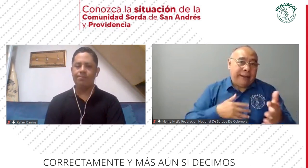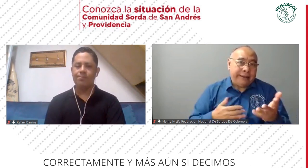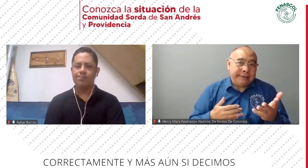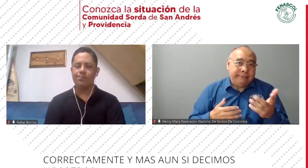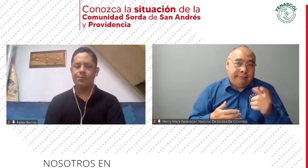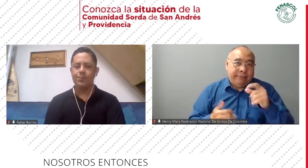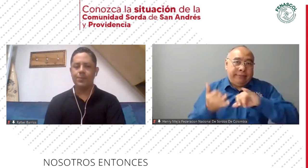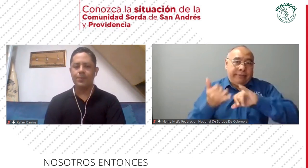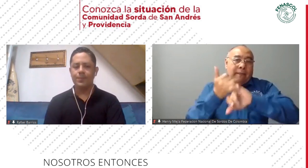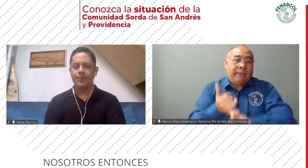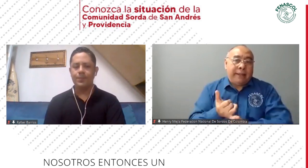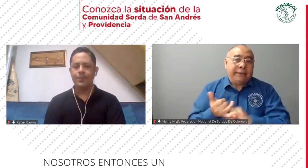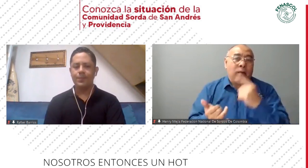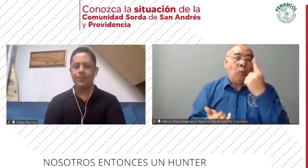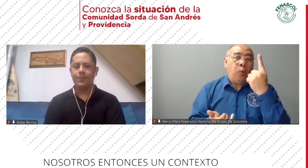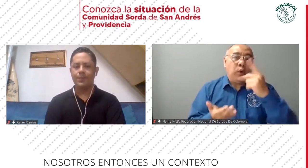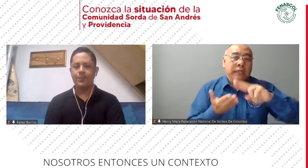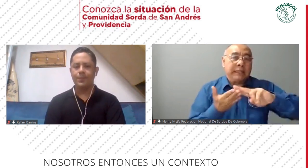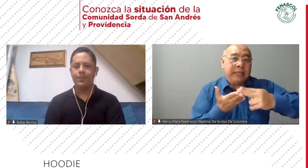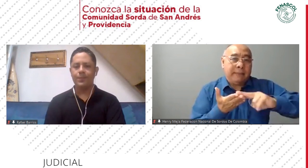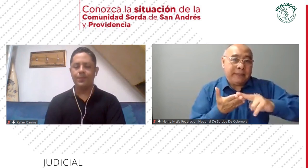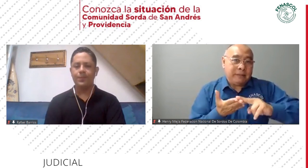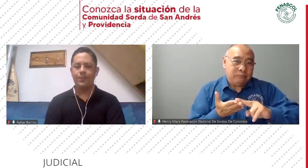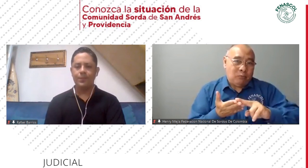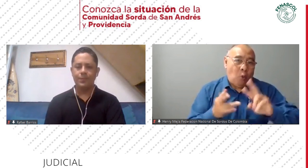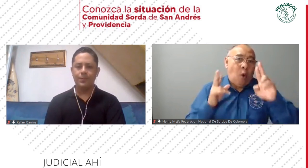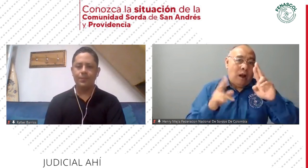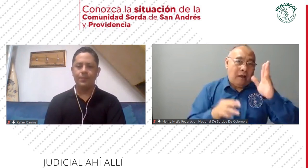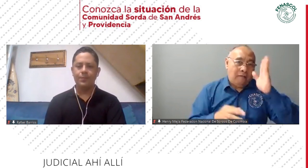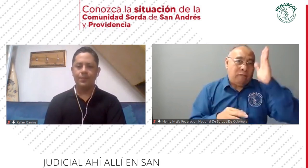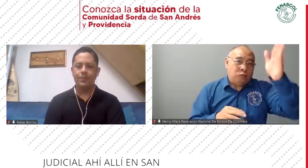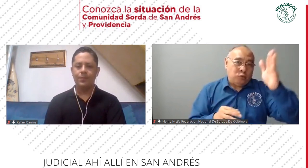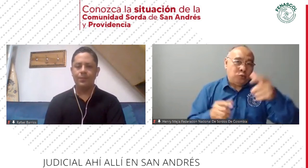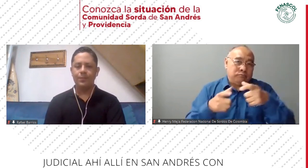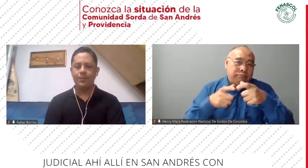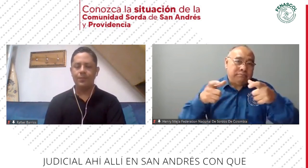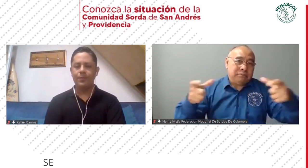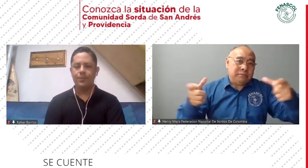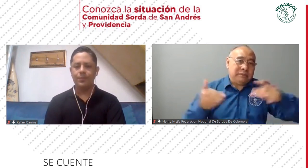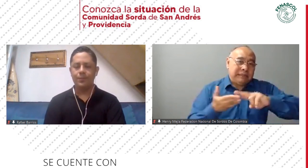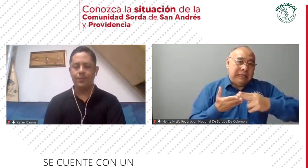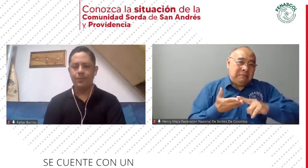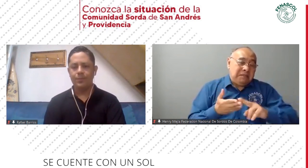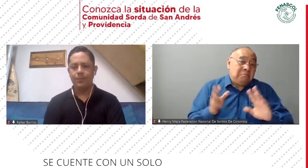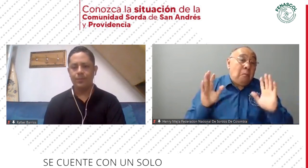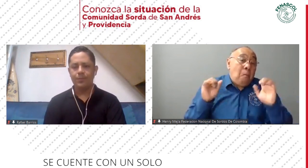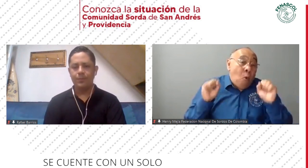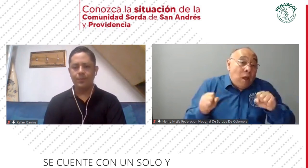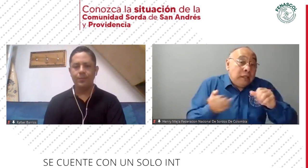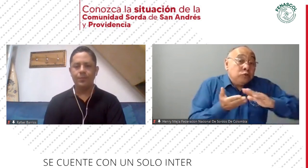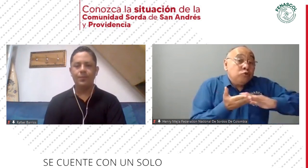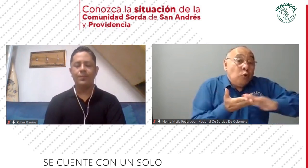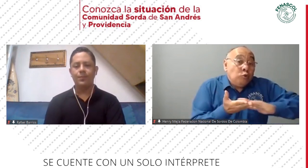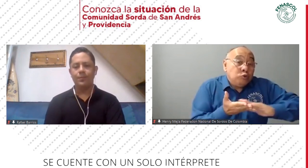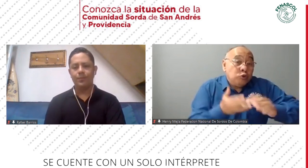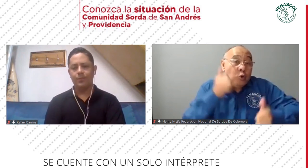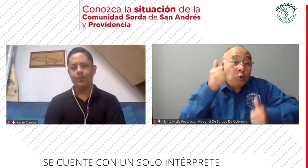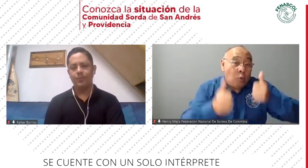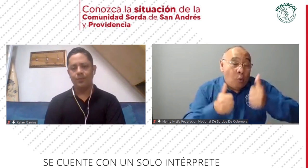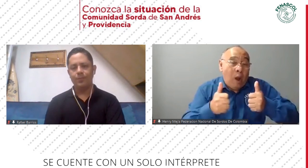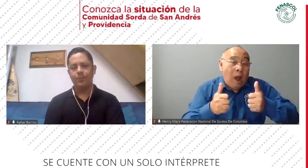decimos nosotros entonces un contexto judicial ahí hay en san andrés con que se cuente con un solo intérprete